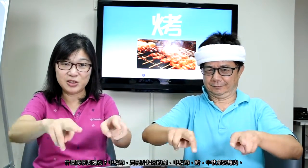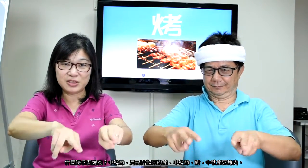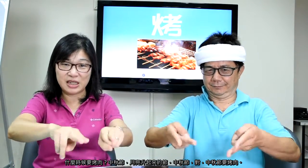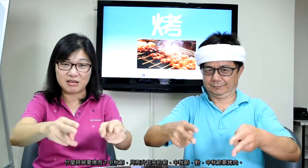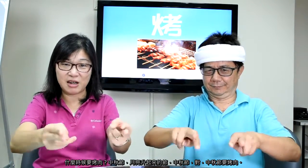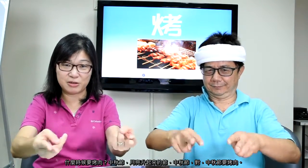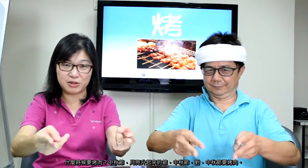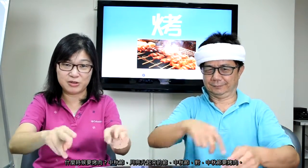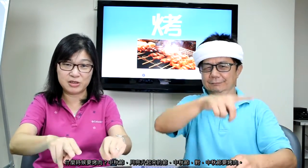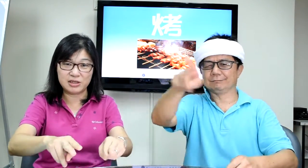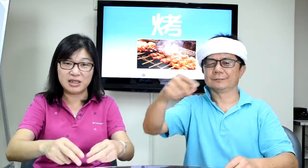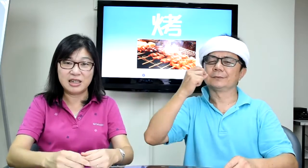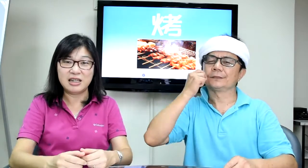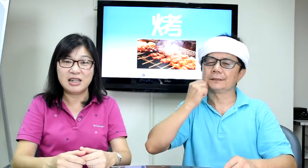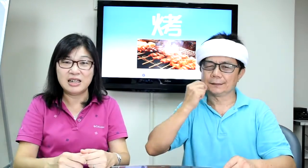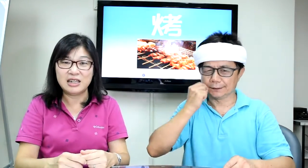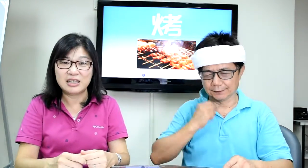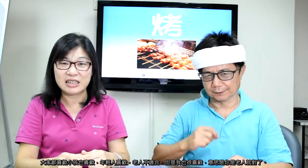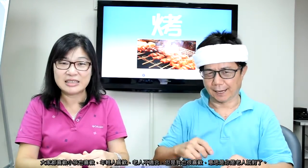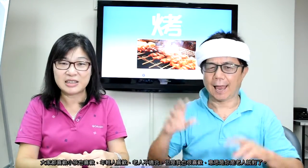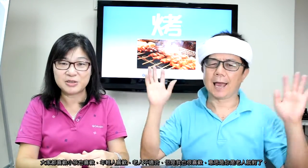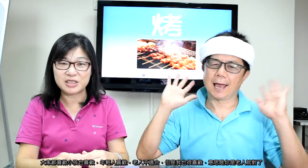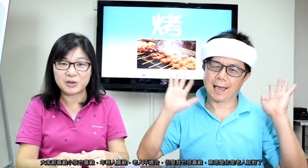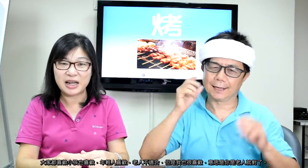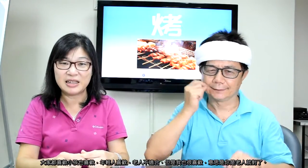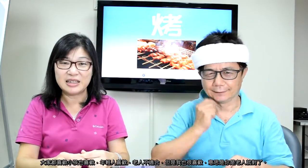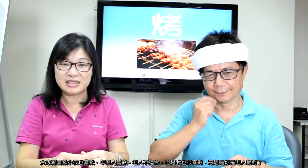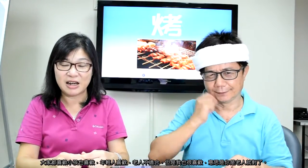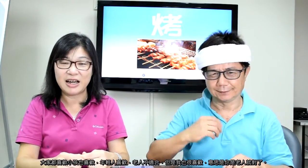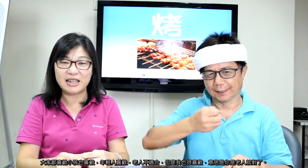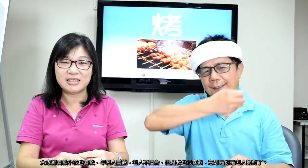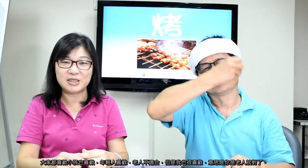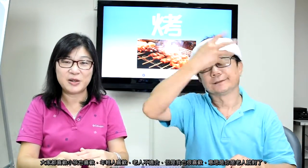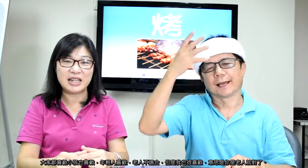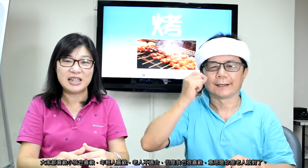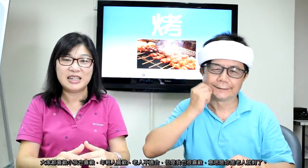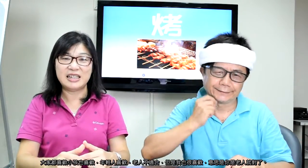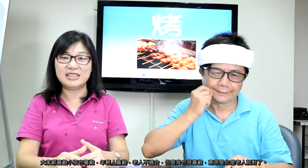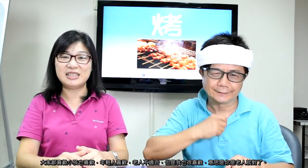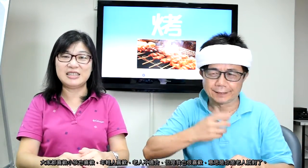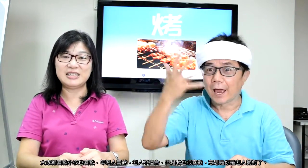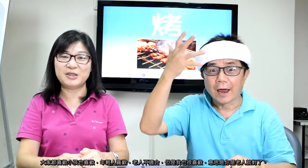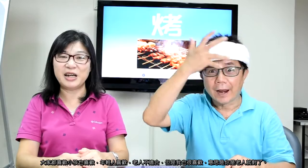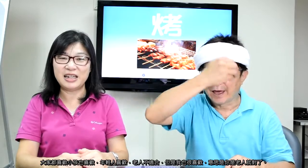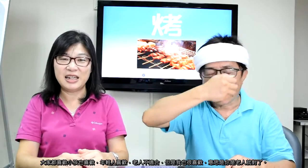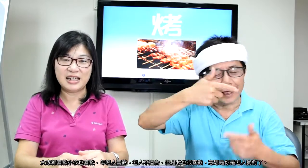秋节要烤肉，大家都喜欢，小孩也喜欢，年轻人喜欢，